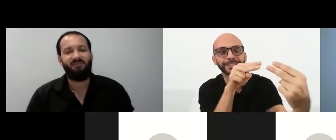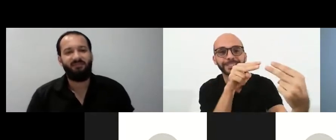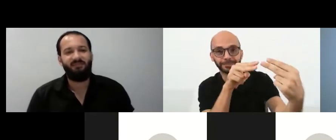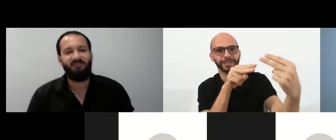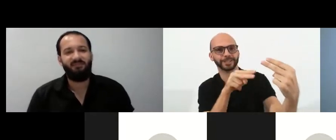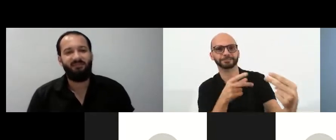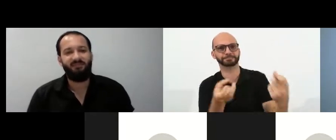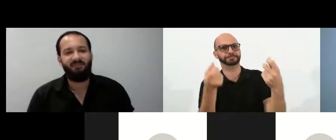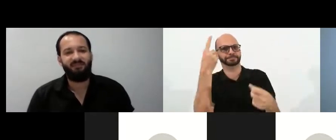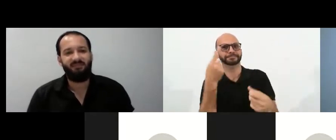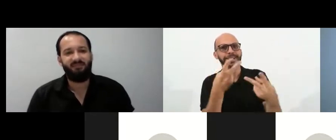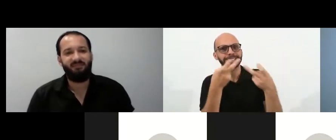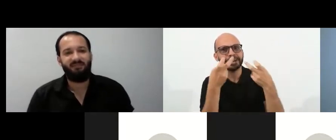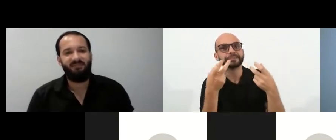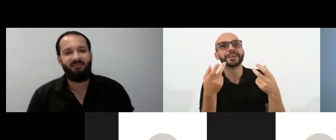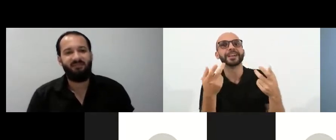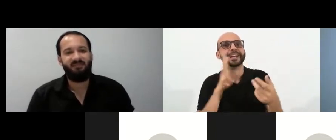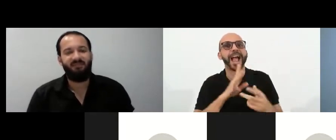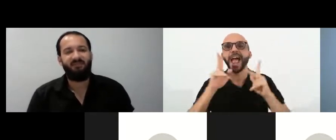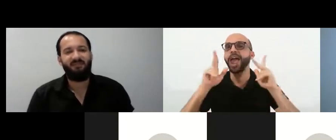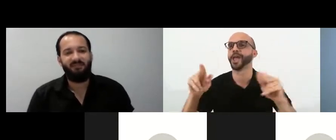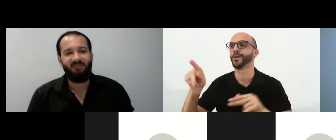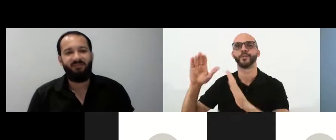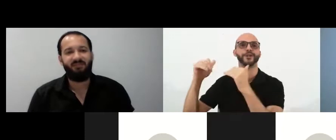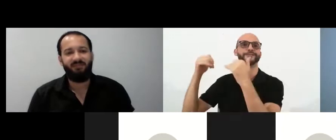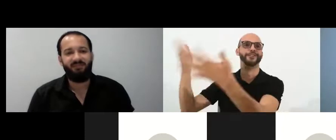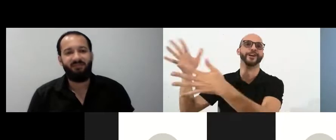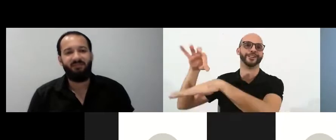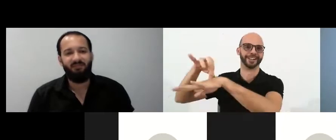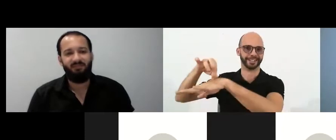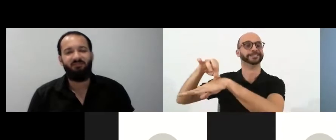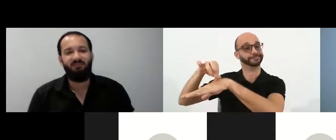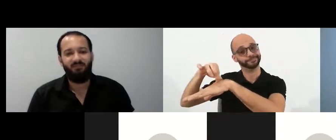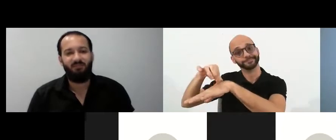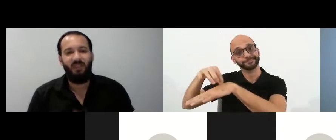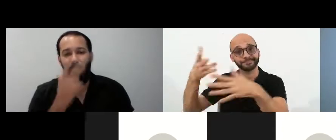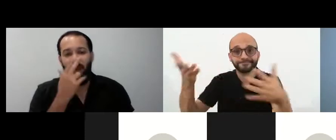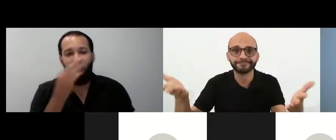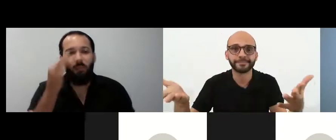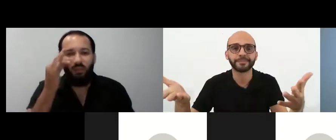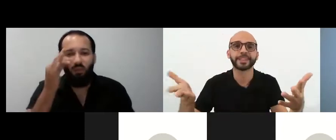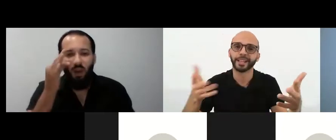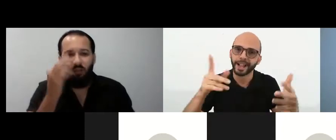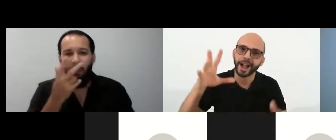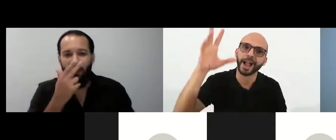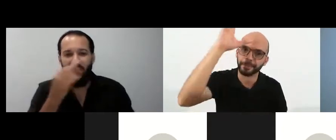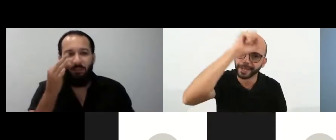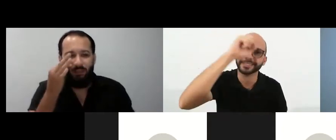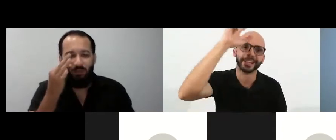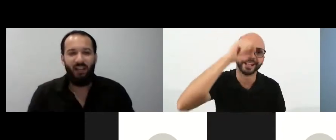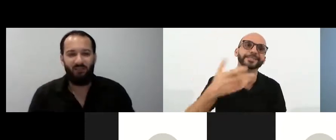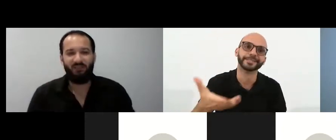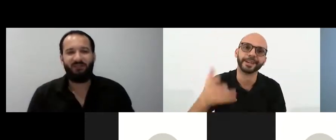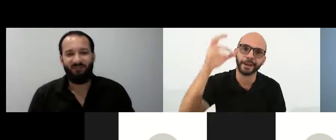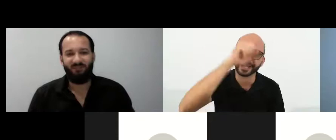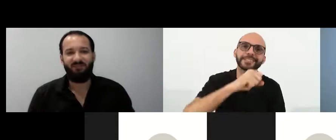ali conversando, nós dois olhando um para o outro e conversando, e como se nós estivéssemos do lado de fora,